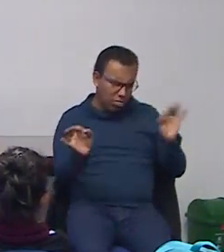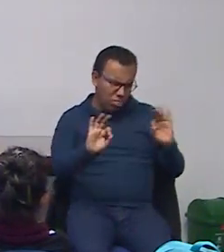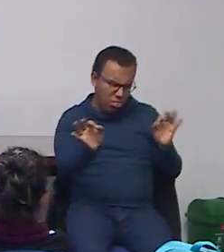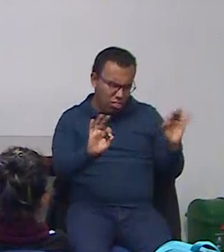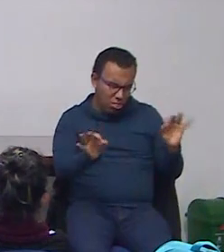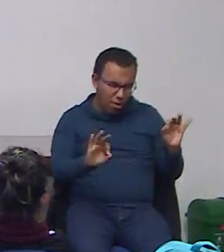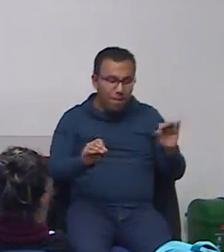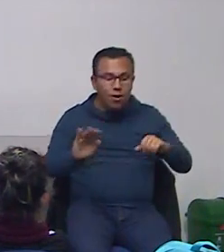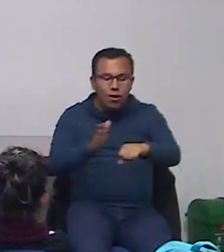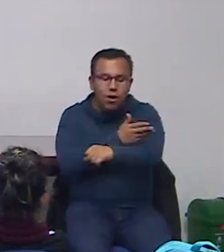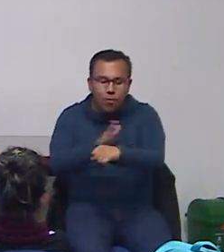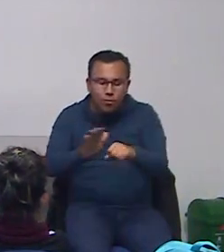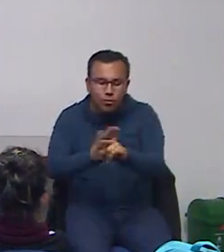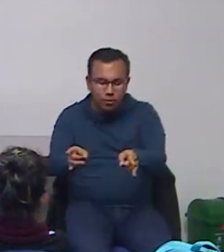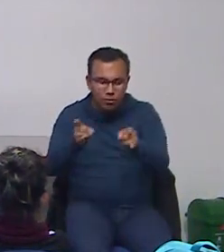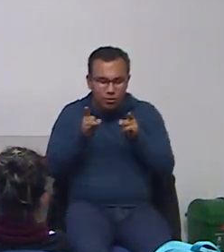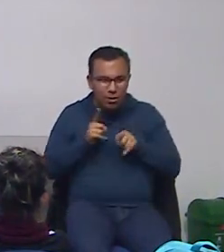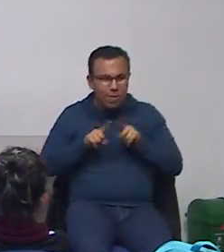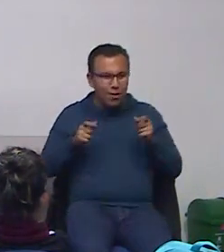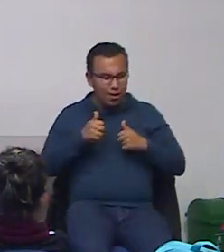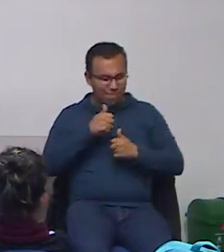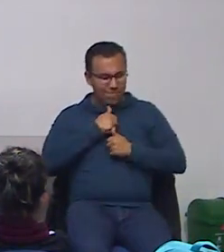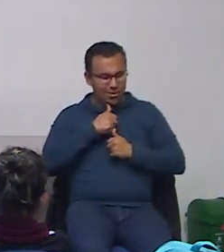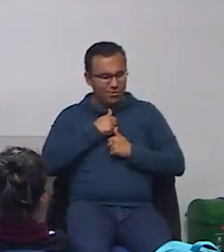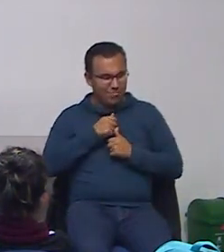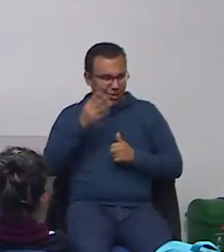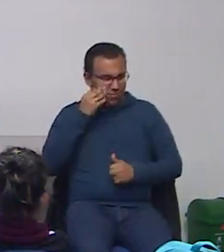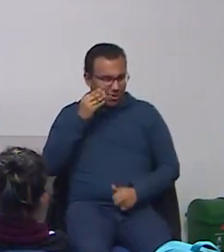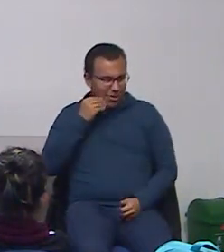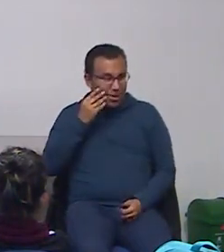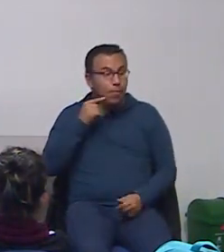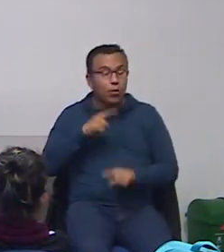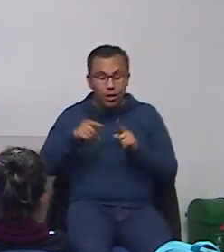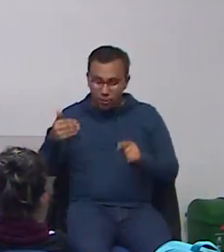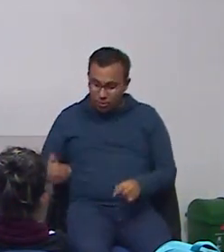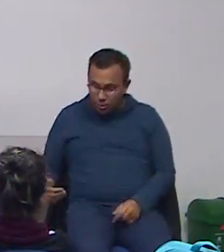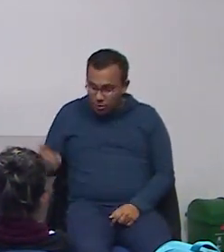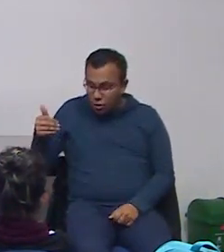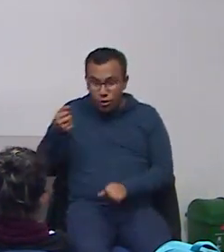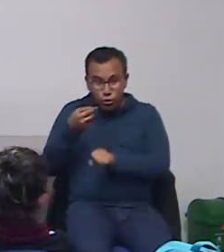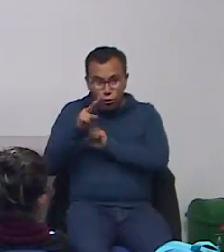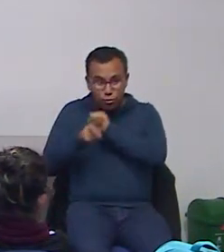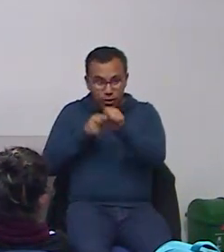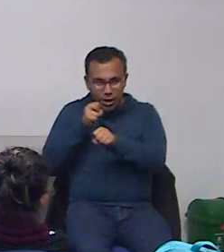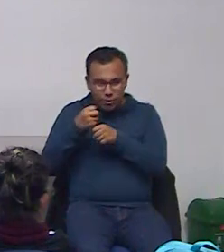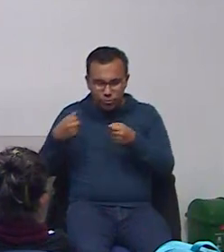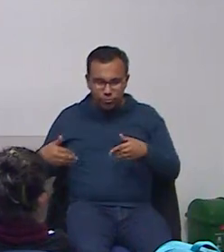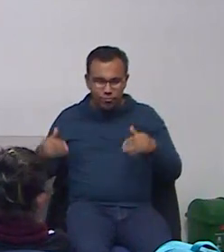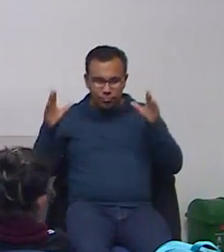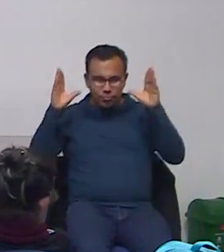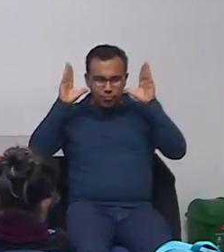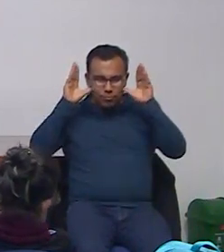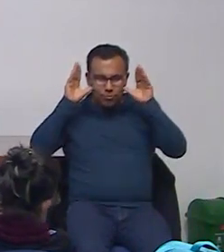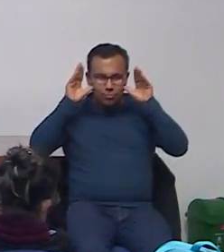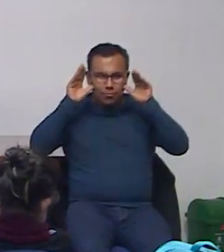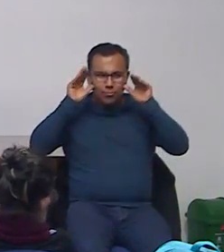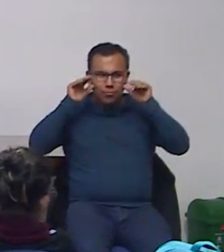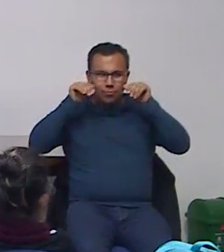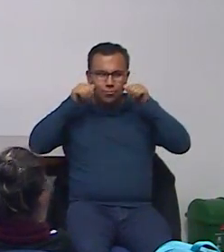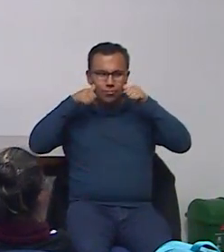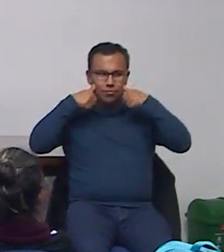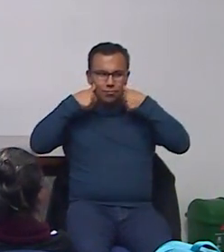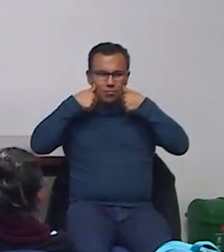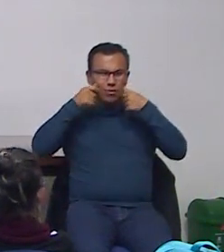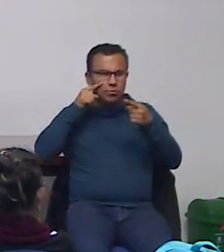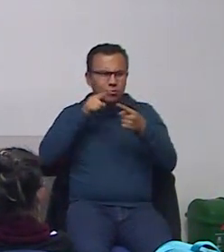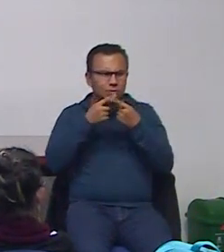ella digamos a través de su experiencia personal porque ya empezó a perder la audición a los 12 años y se encontró con un reto tremendo es que ella quería